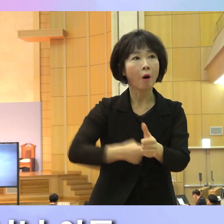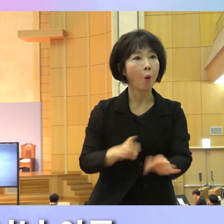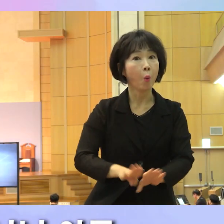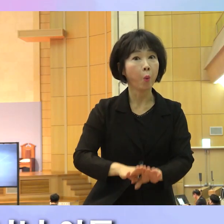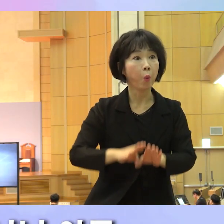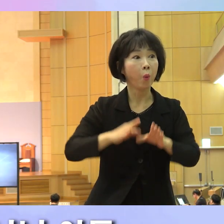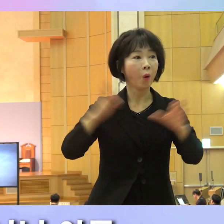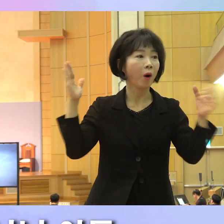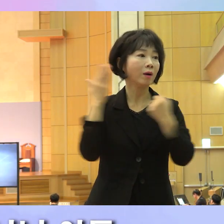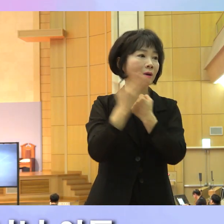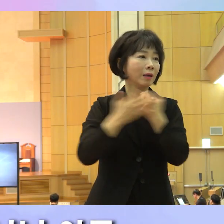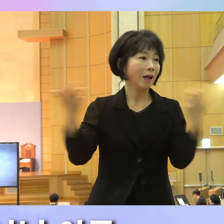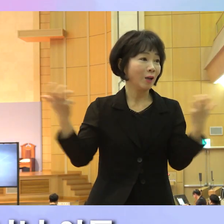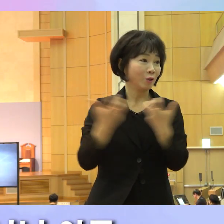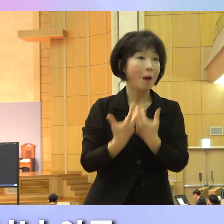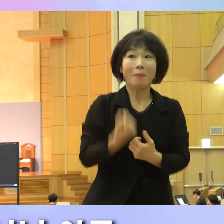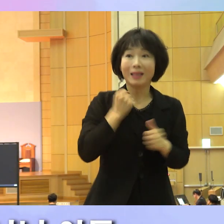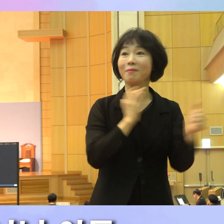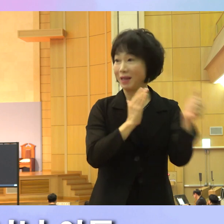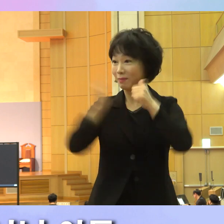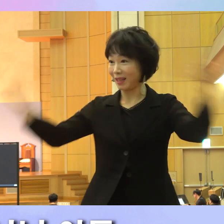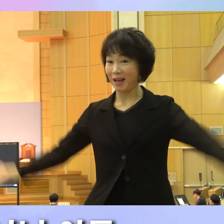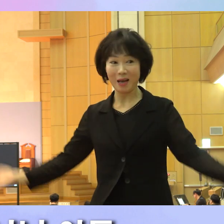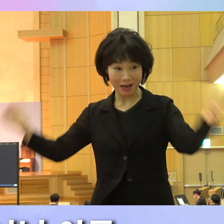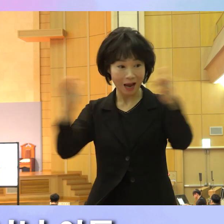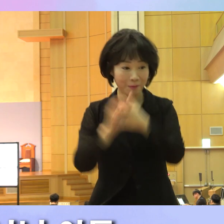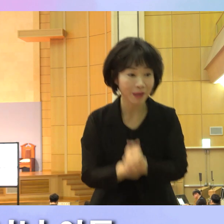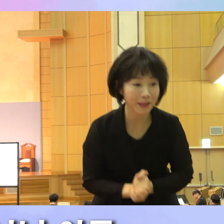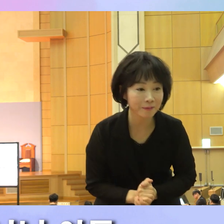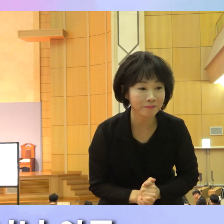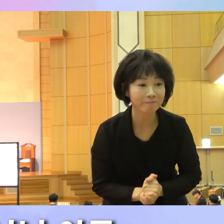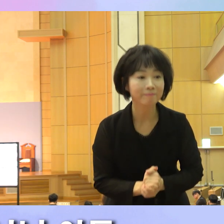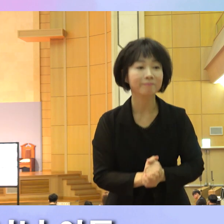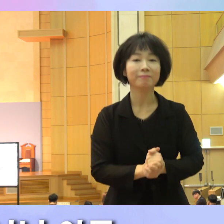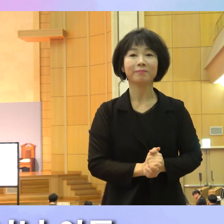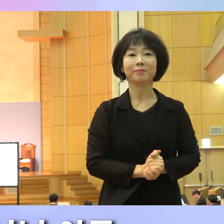찬양하시면서 주일 3부 예배를 주님께 드리겠습니다.